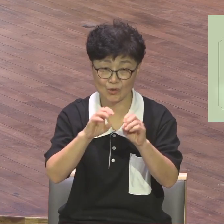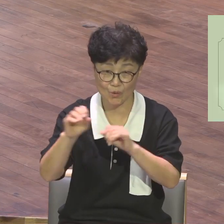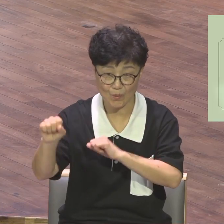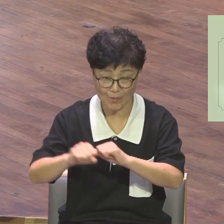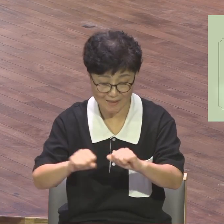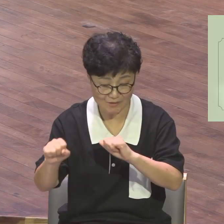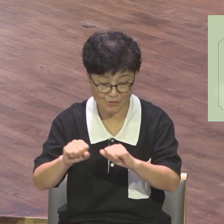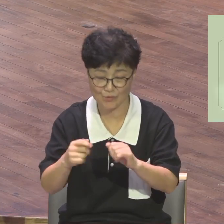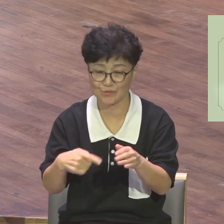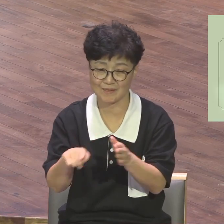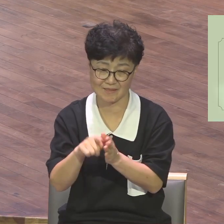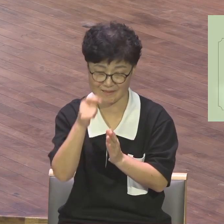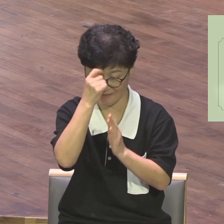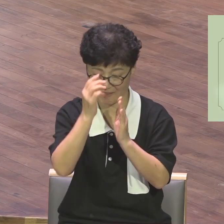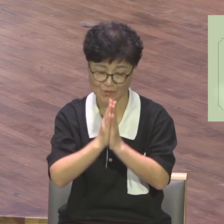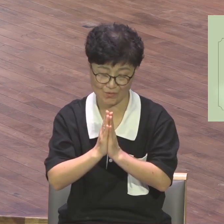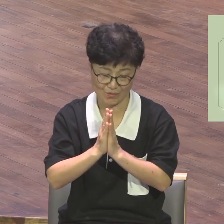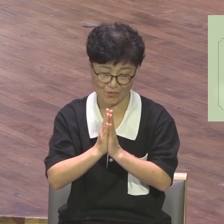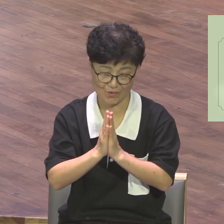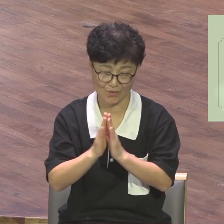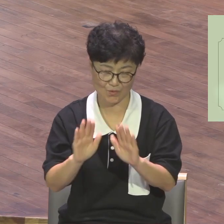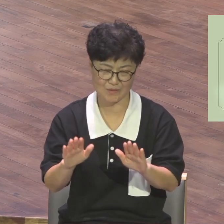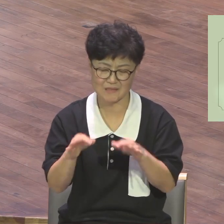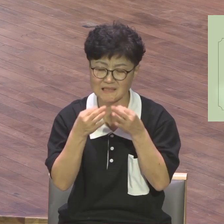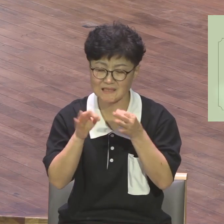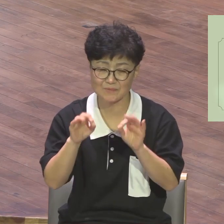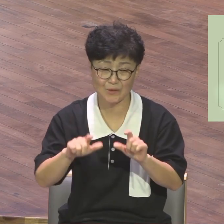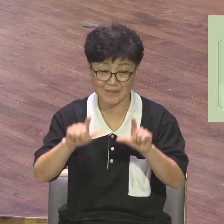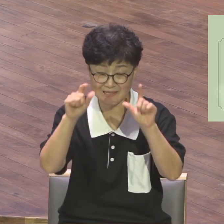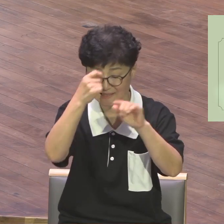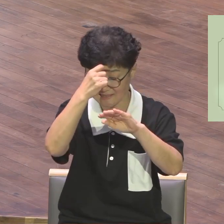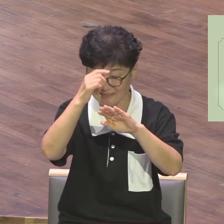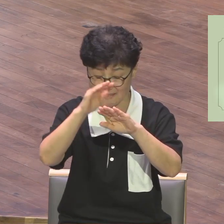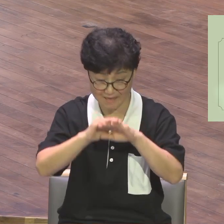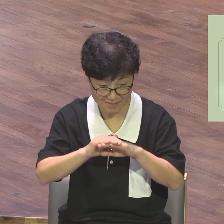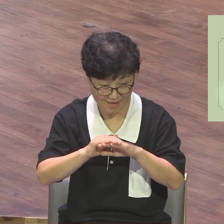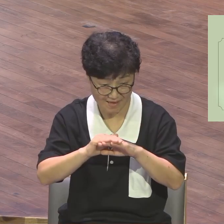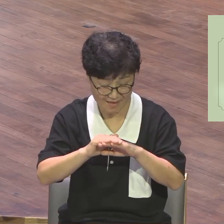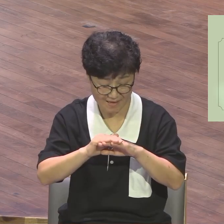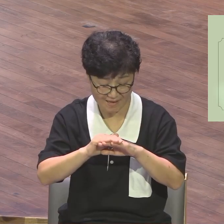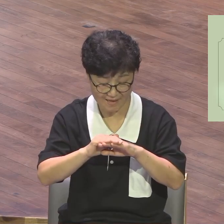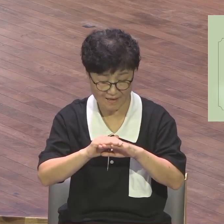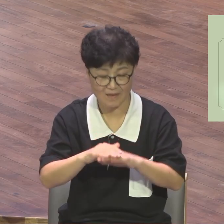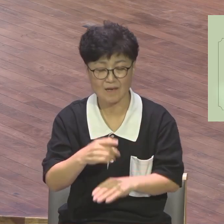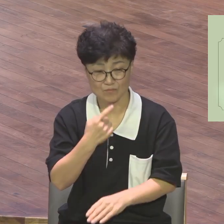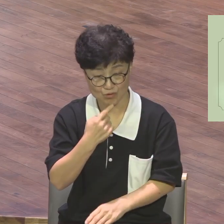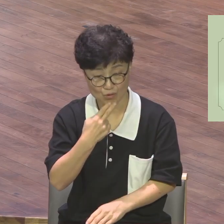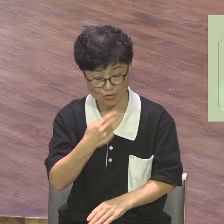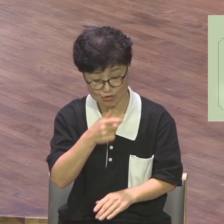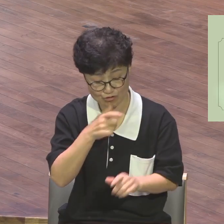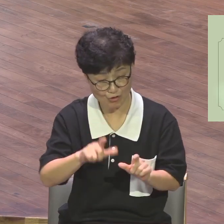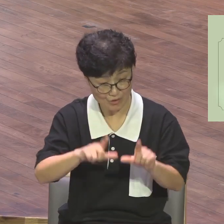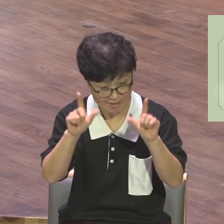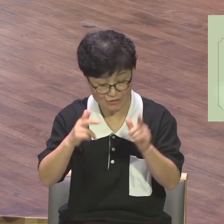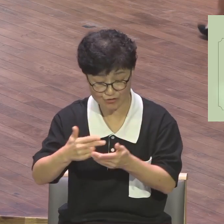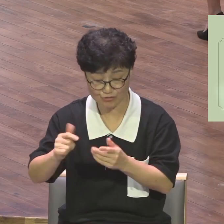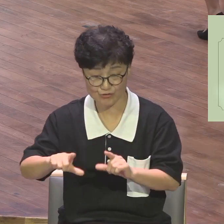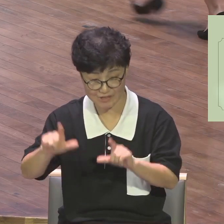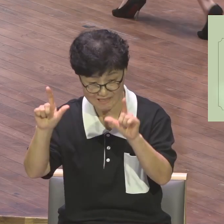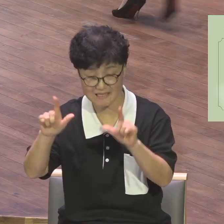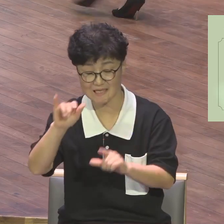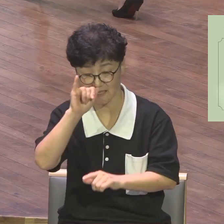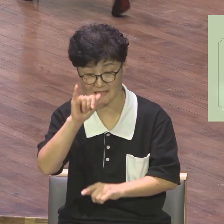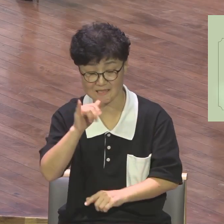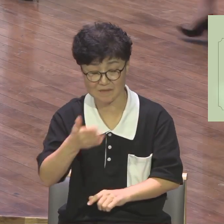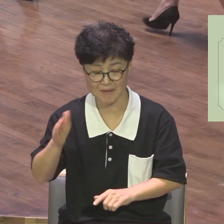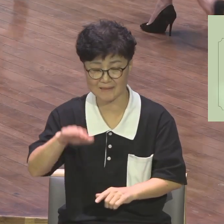함께 기도하도록 하겠습니다. 여러분 금요기도의 시간은 우리 주일 예배도 있고 수예배도 있지만 찬양이 있고